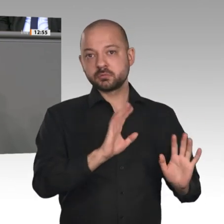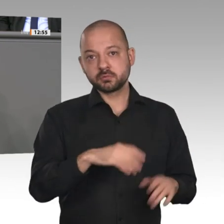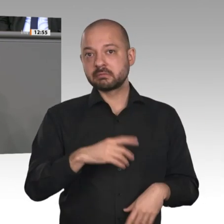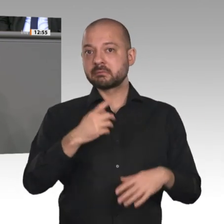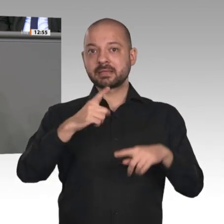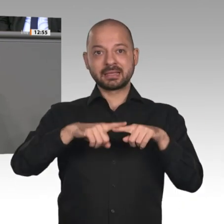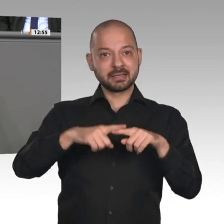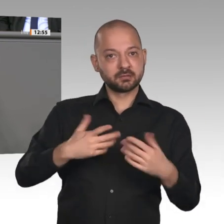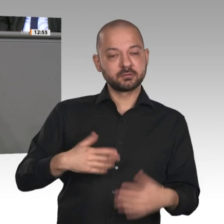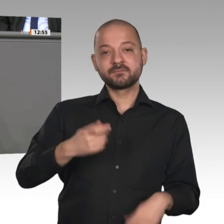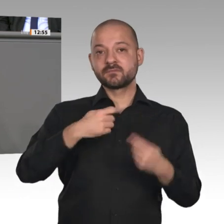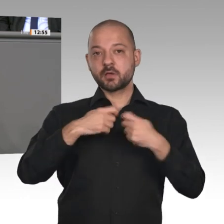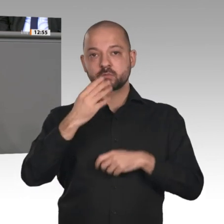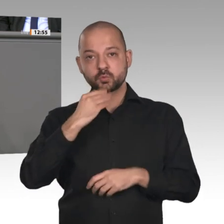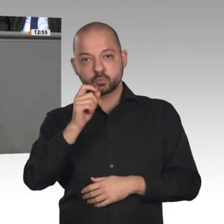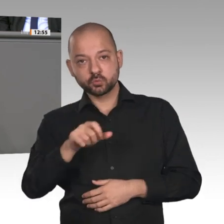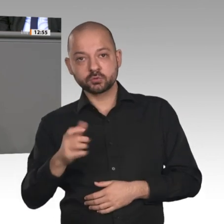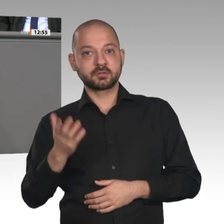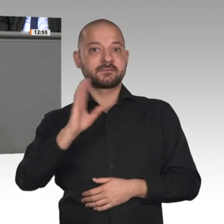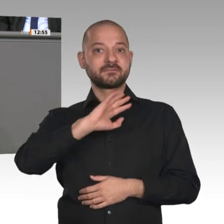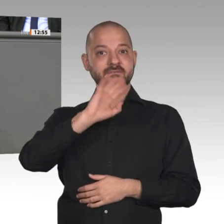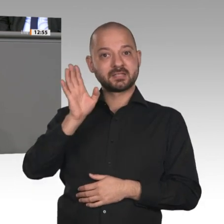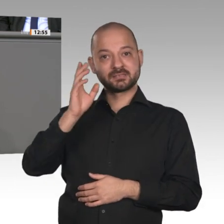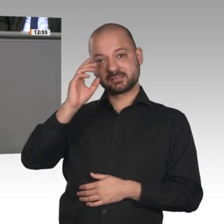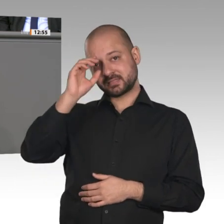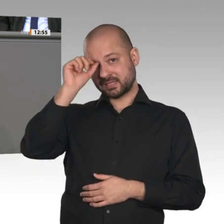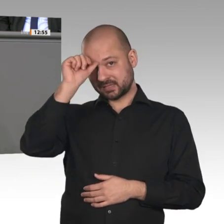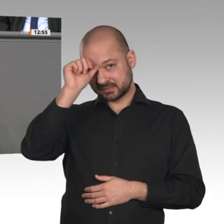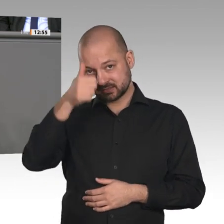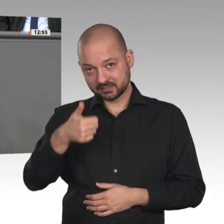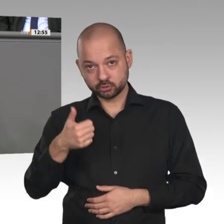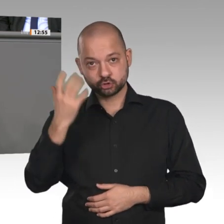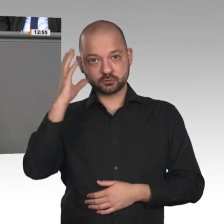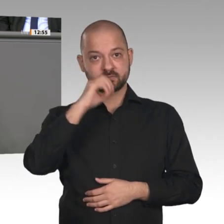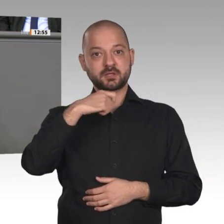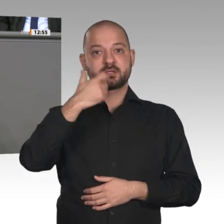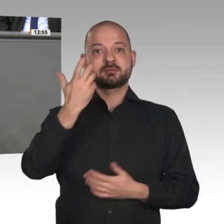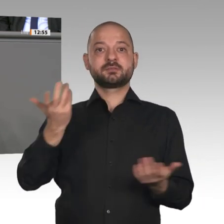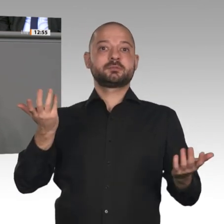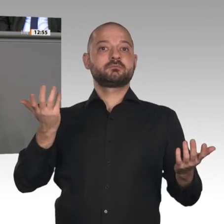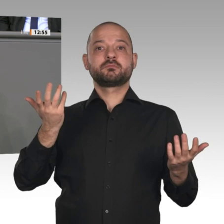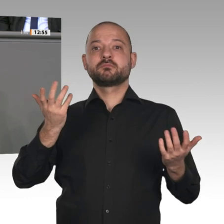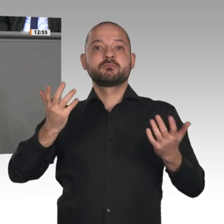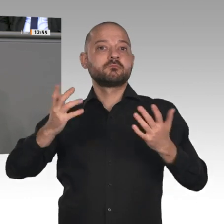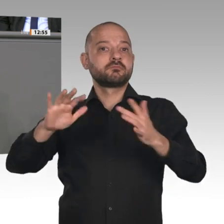gedrückten Volkes, sondern es ist die Emanzipation der ganzen Welt, absonderlich